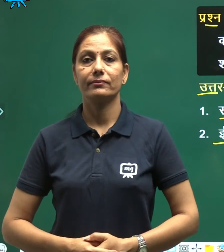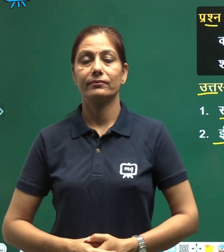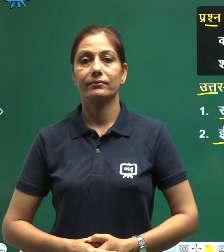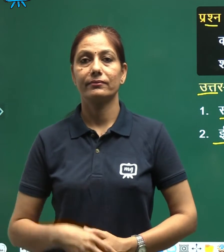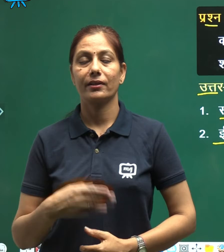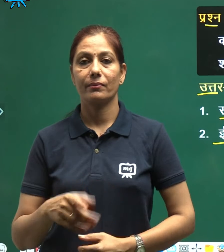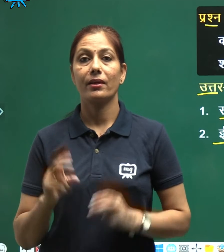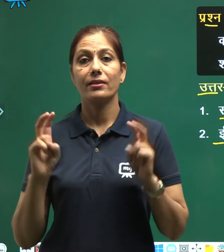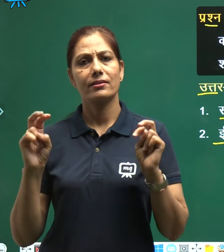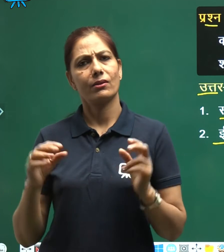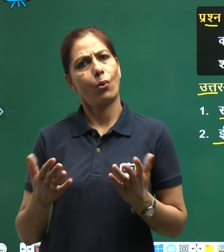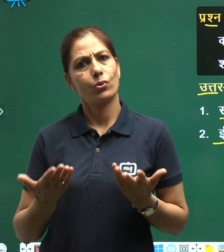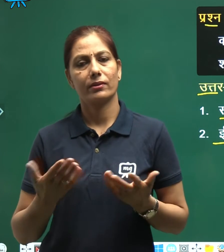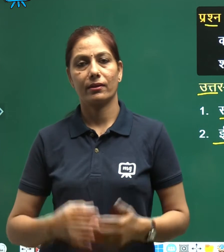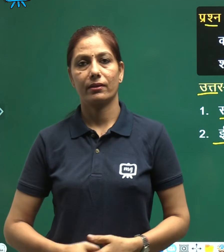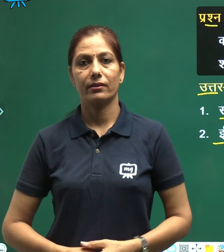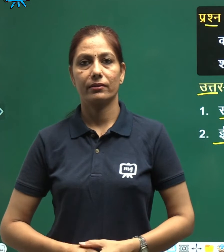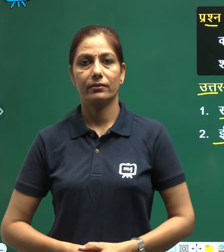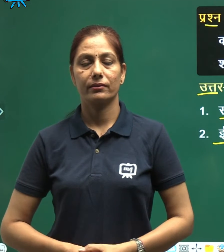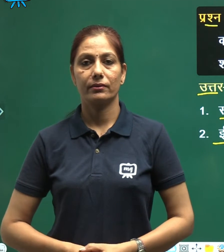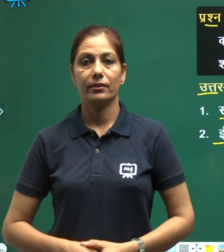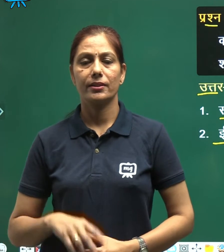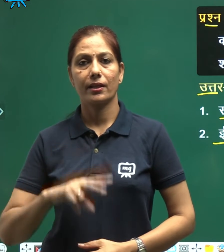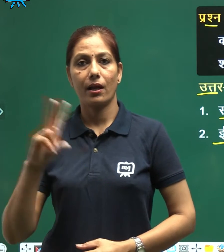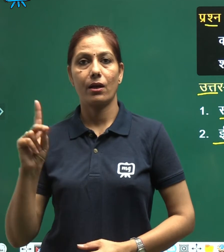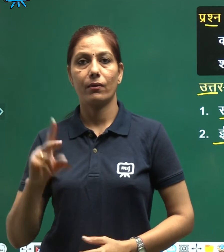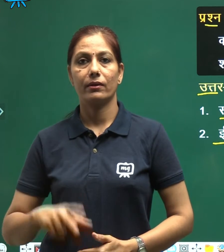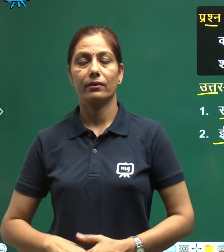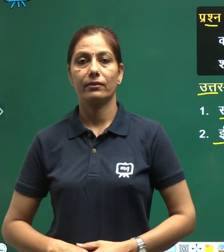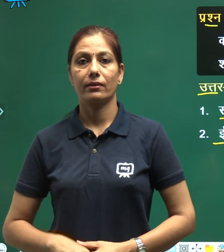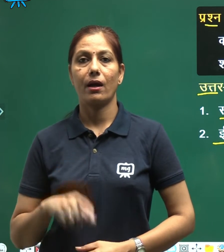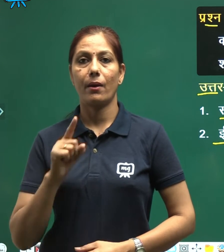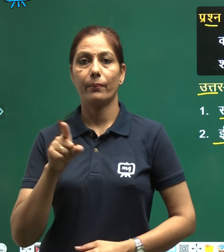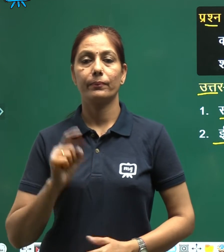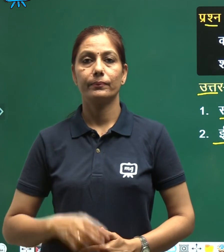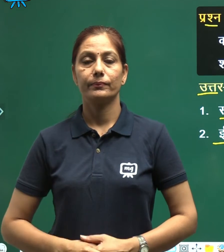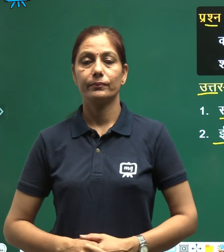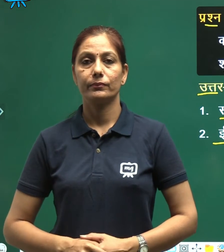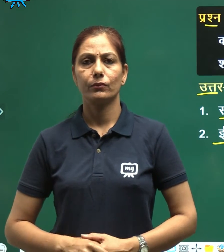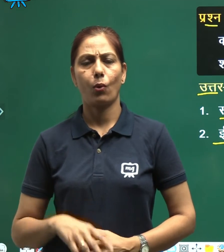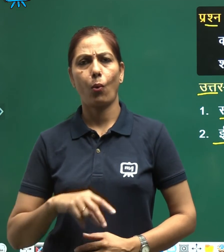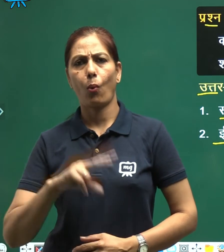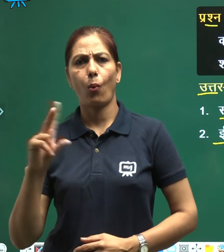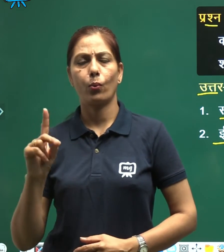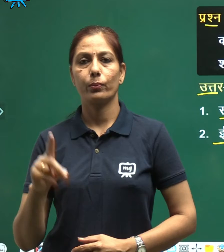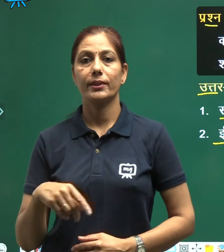यह भी इसका शीर्षक हो सकता है। इसके अलावा आप और भी